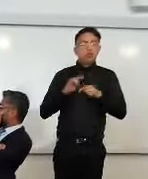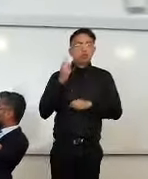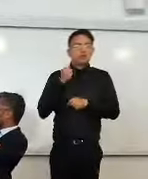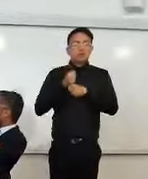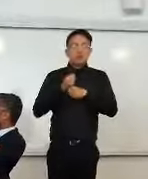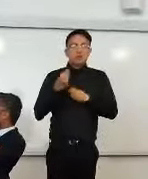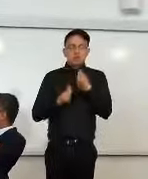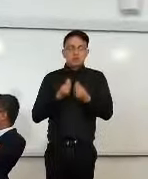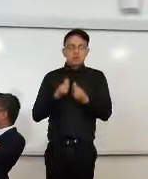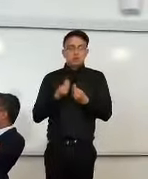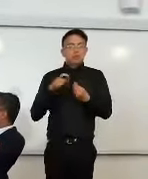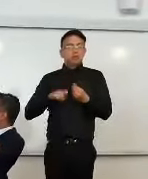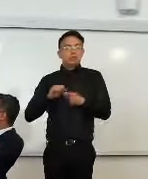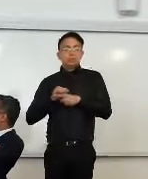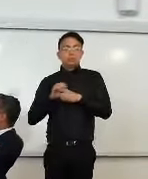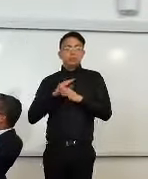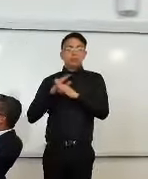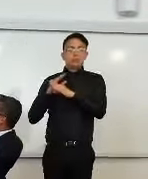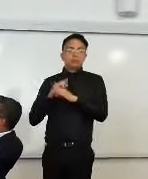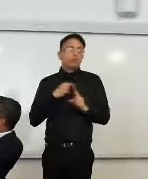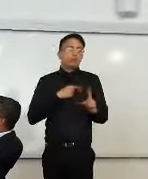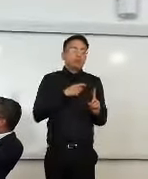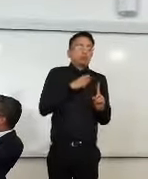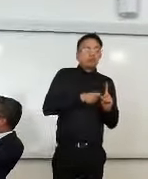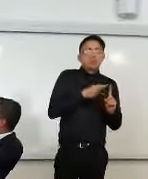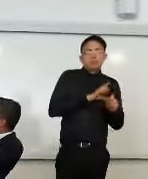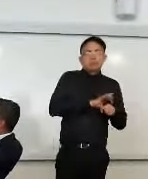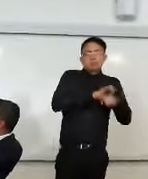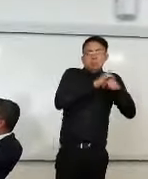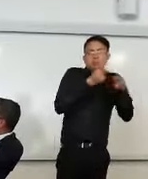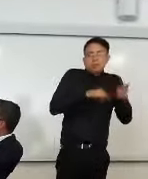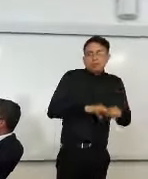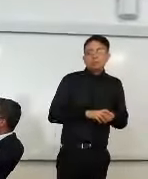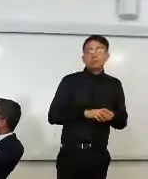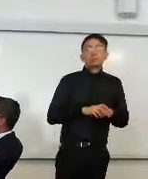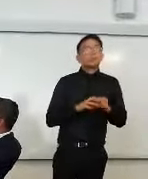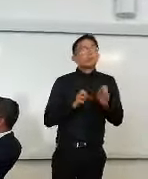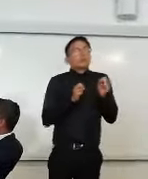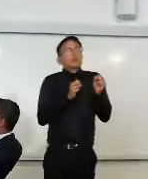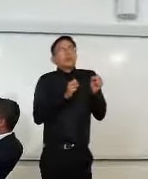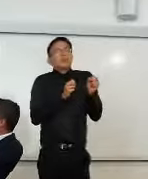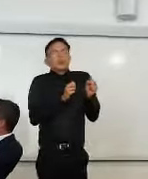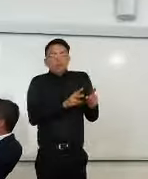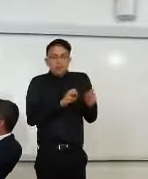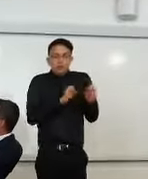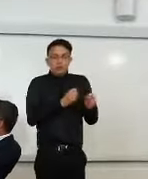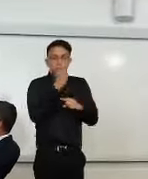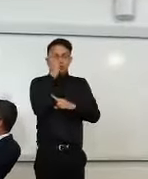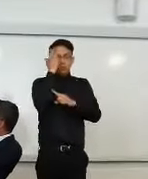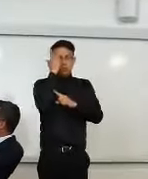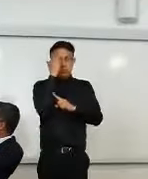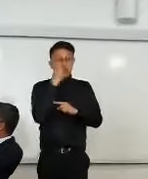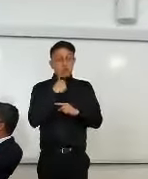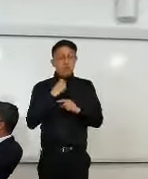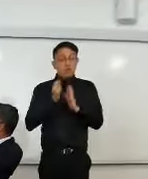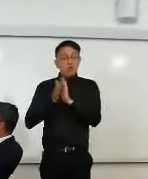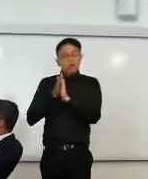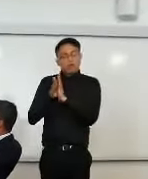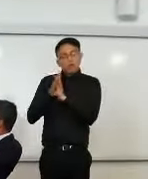profesional en salud también. Aquí el punto de discusión fue: ok, mantengamos los puntos lógicos del